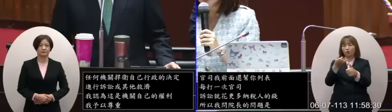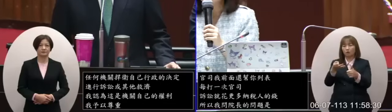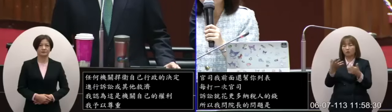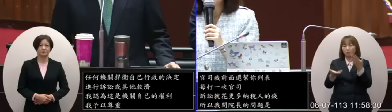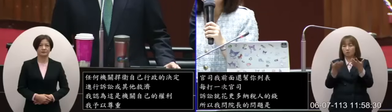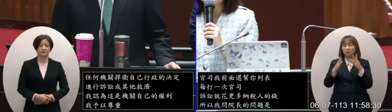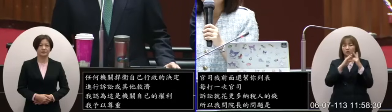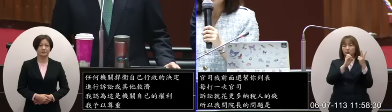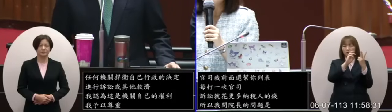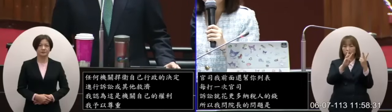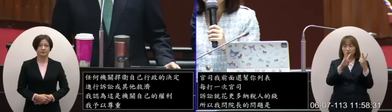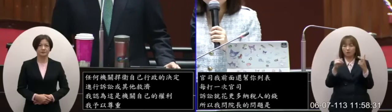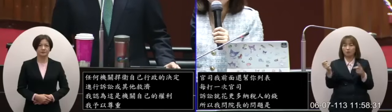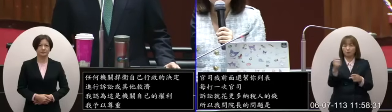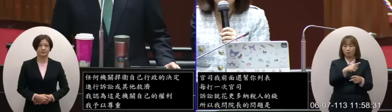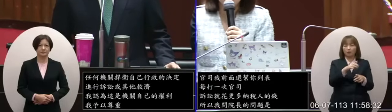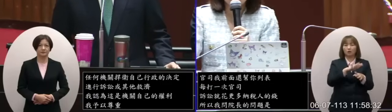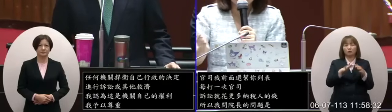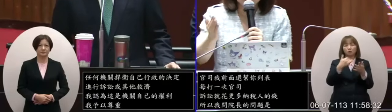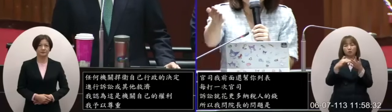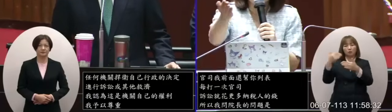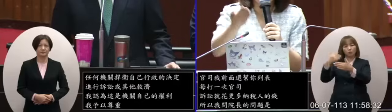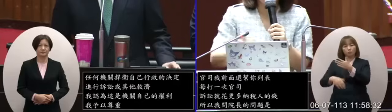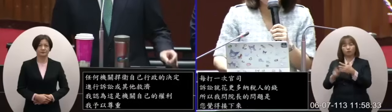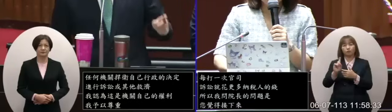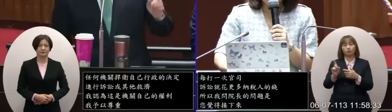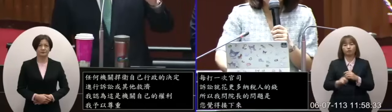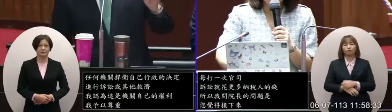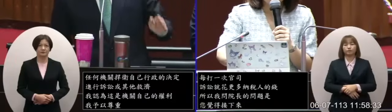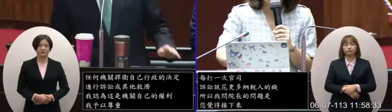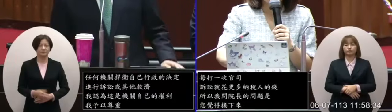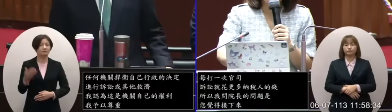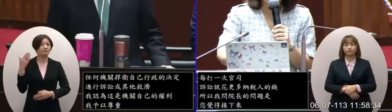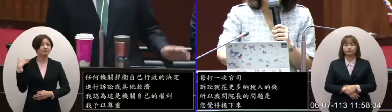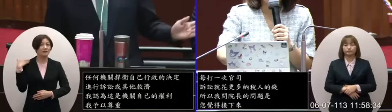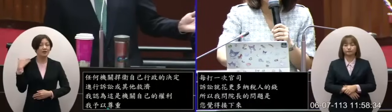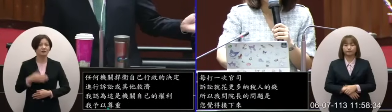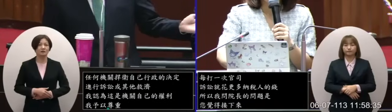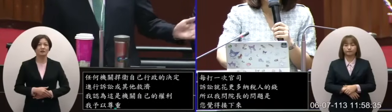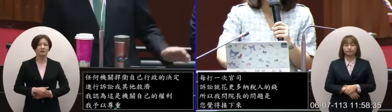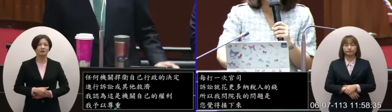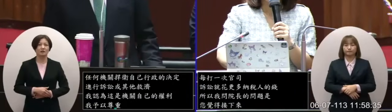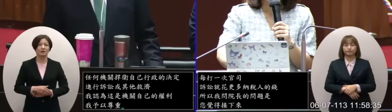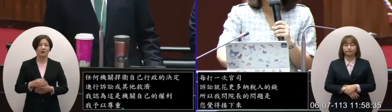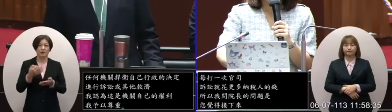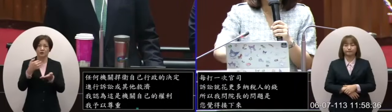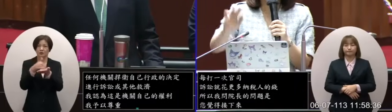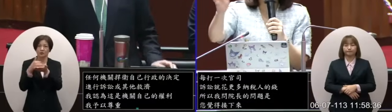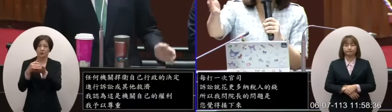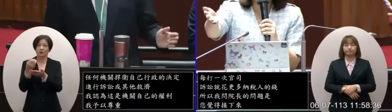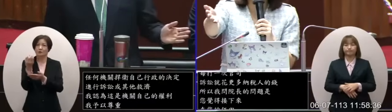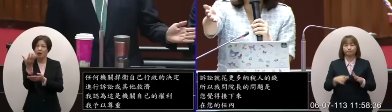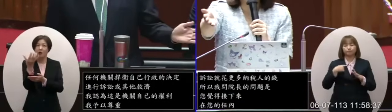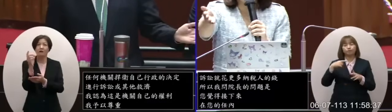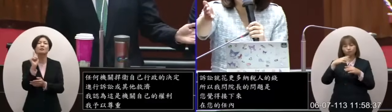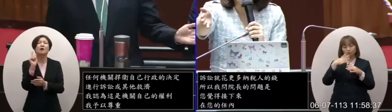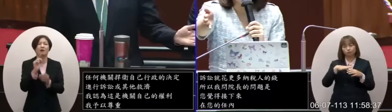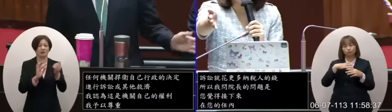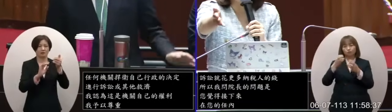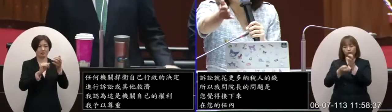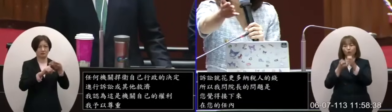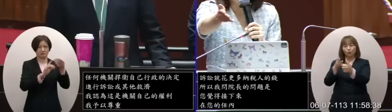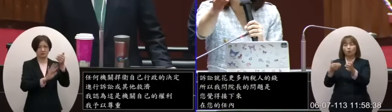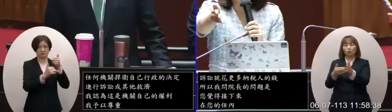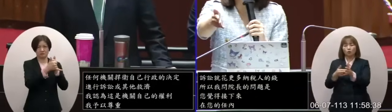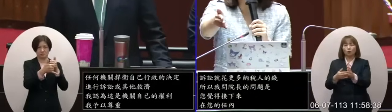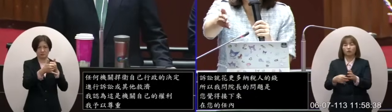高于2023年，还是会低于2023年？ 过去为什么这样高？我想再请主委说明一下。 对，这我都知道了，我都